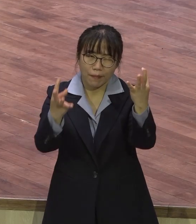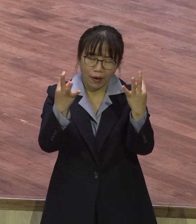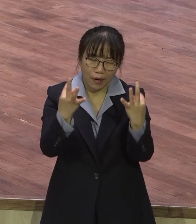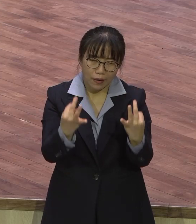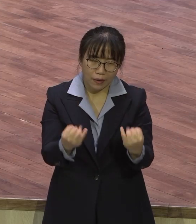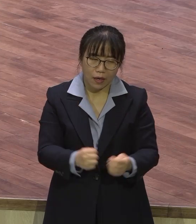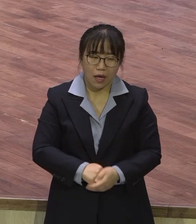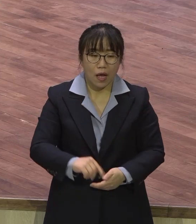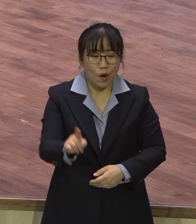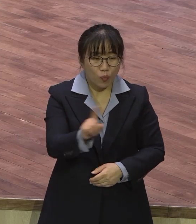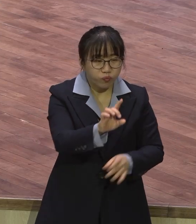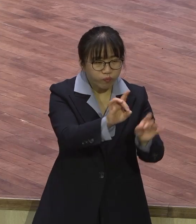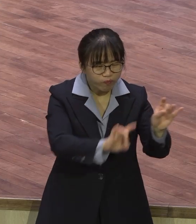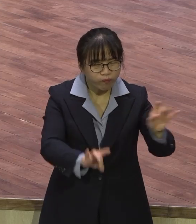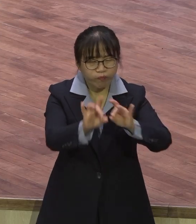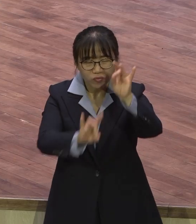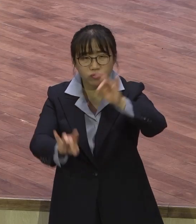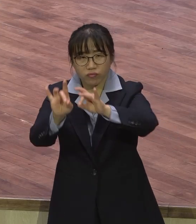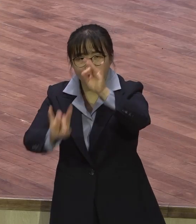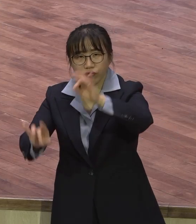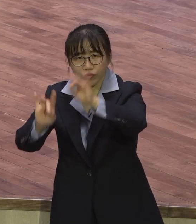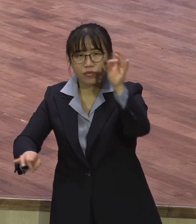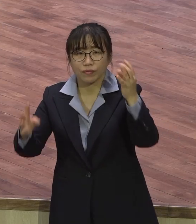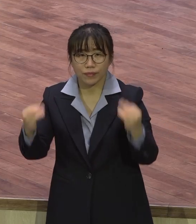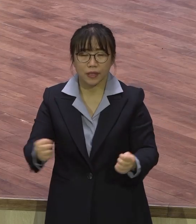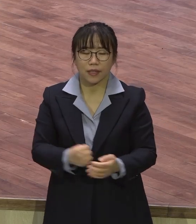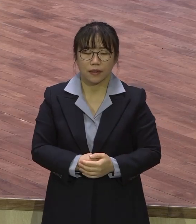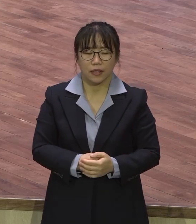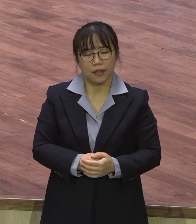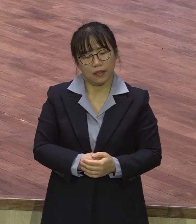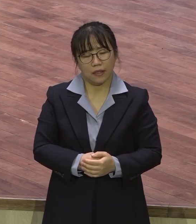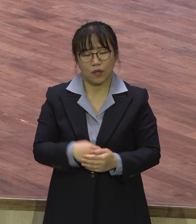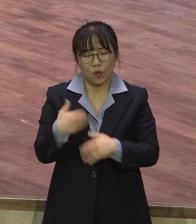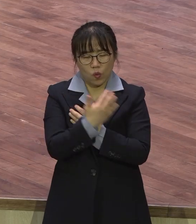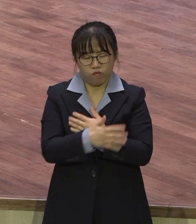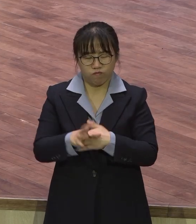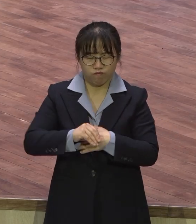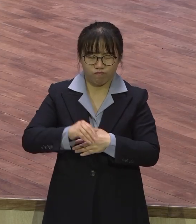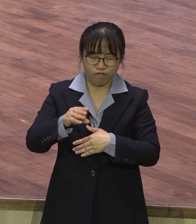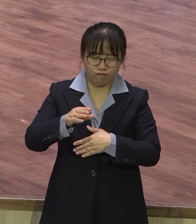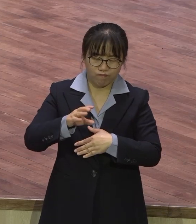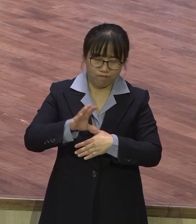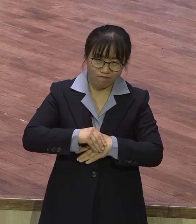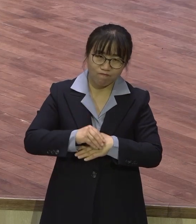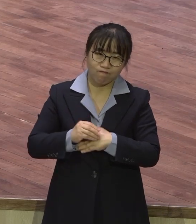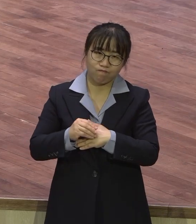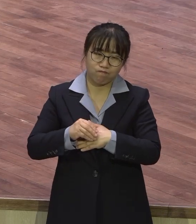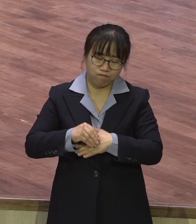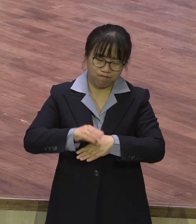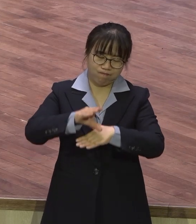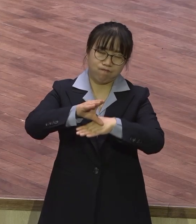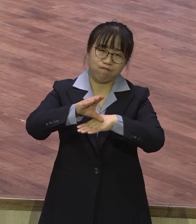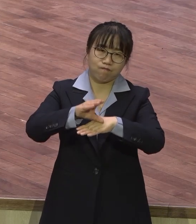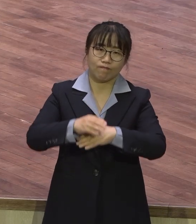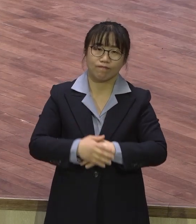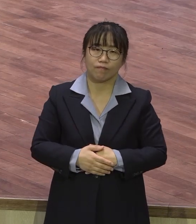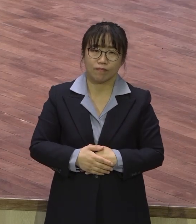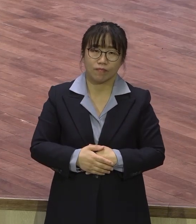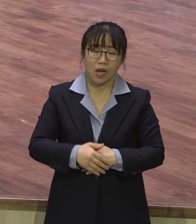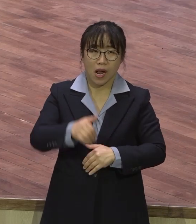이런 신 저런 신 다신교 사상들이 물들어 있었다니까 이스라엘 백성들이 출혁을 해놓고도 4대